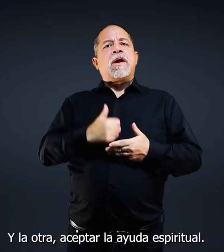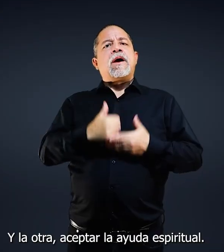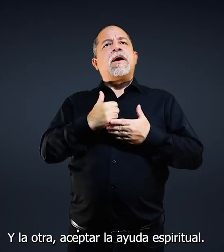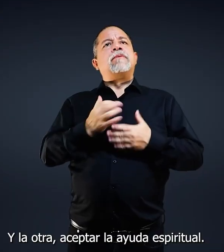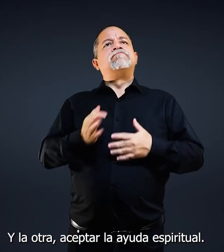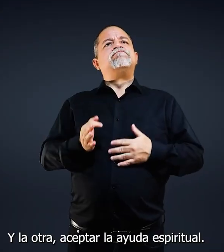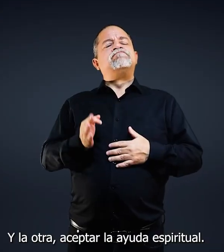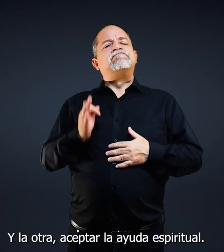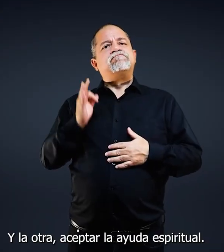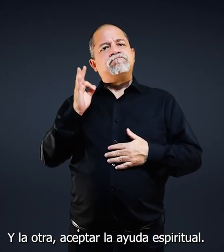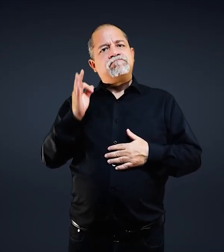espiritual.